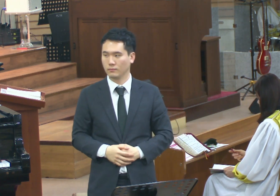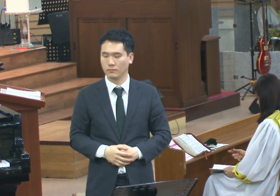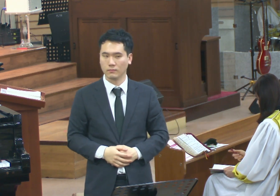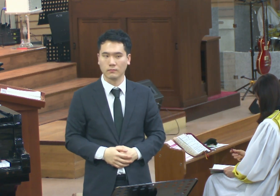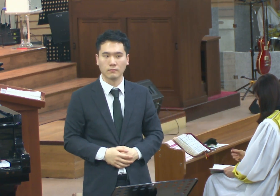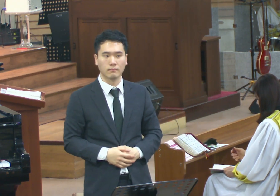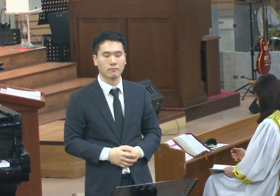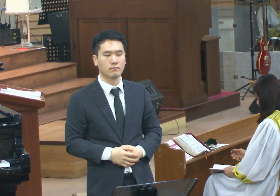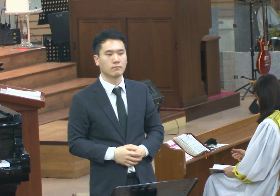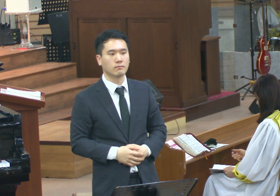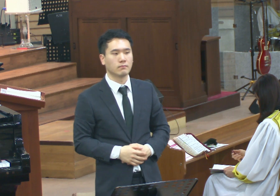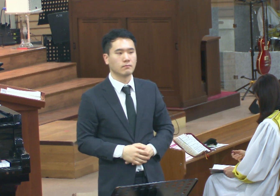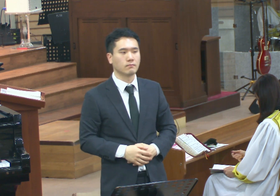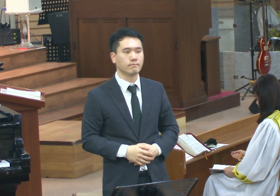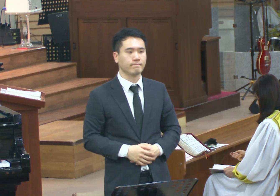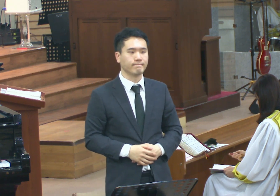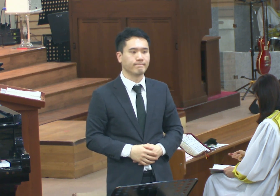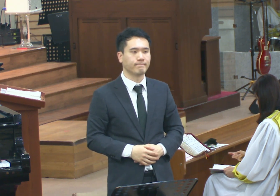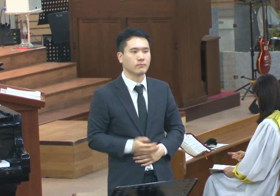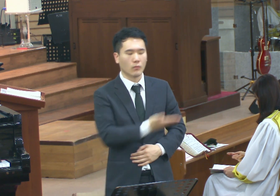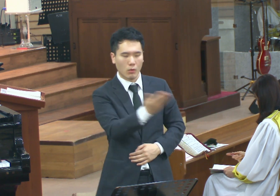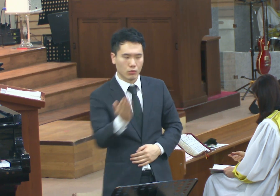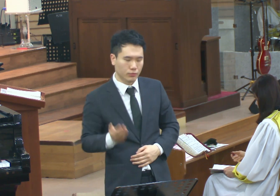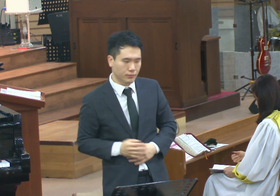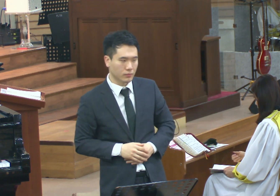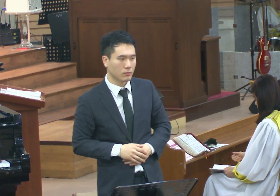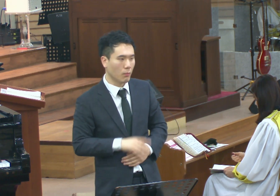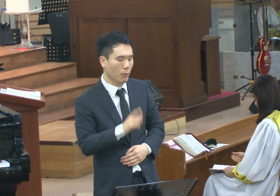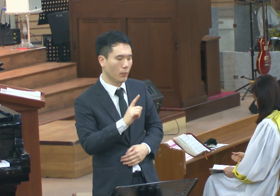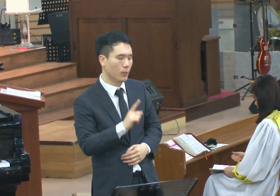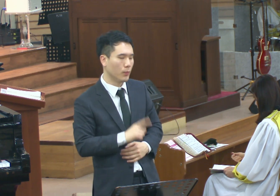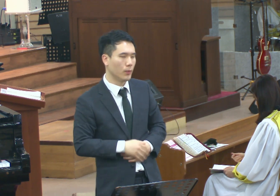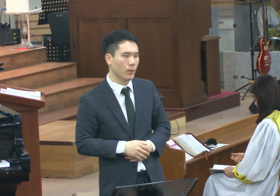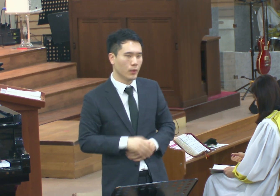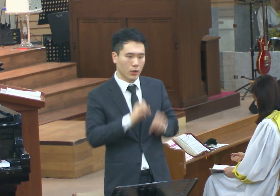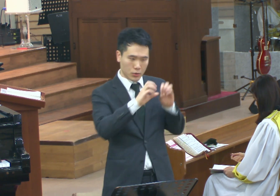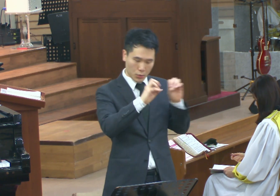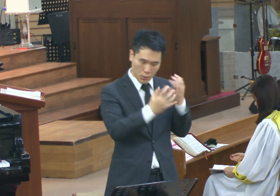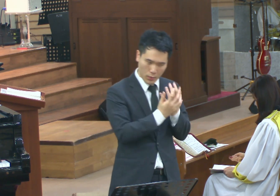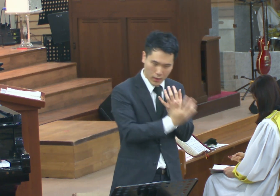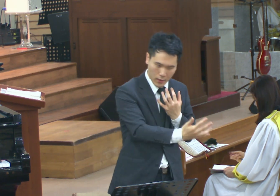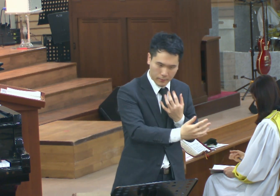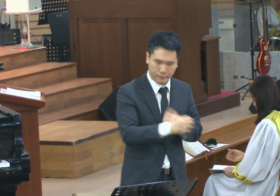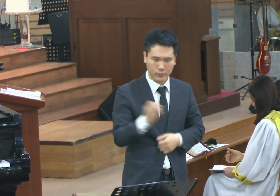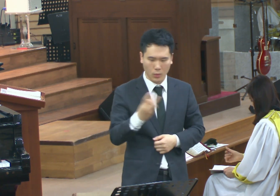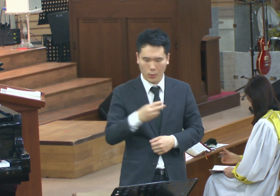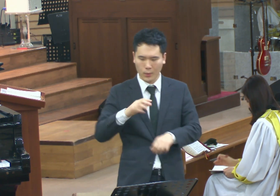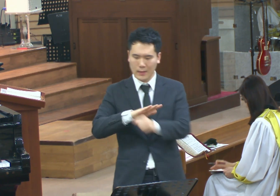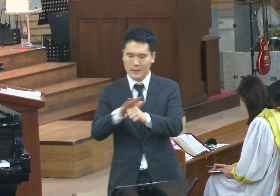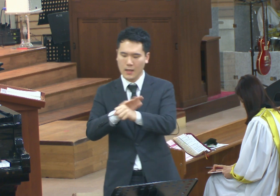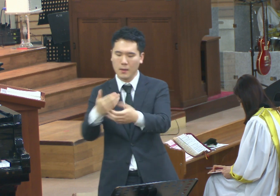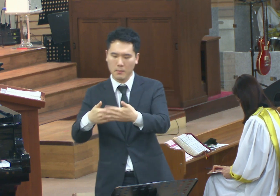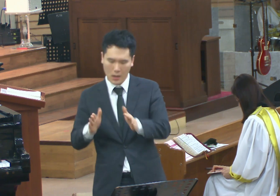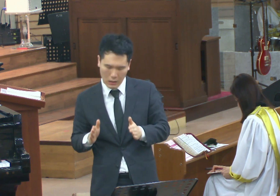연결선을 가동해야 돼요. 전도에도 좀 들어가시고 그리고 사랑방도 들어가고